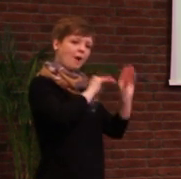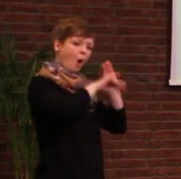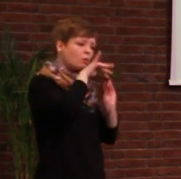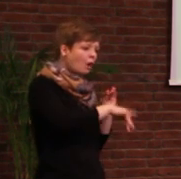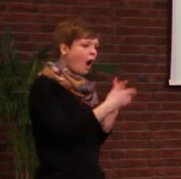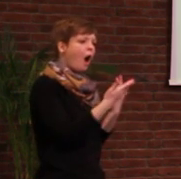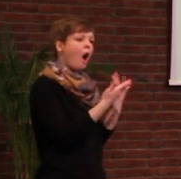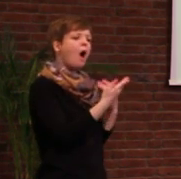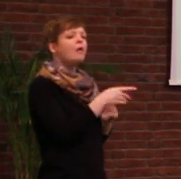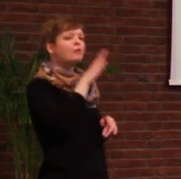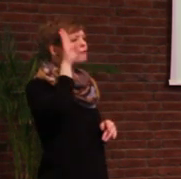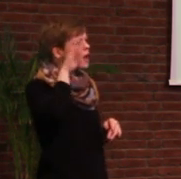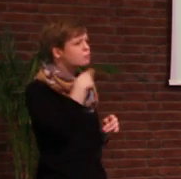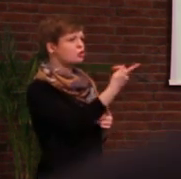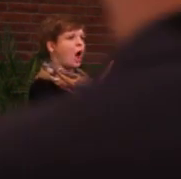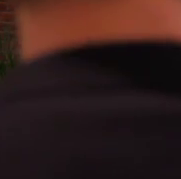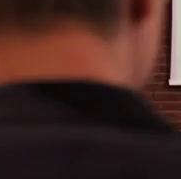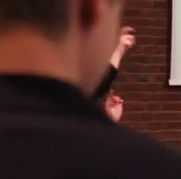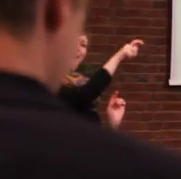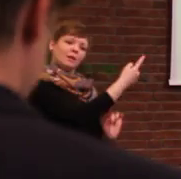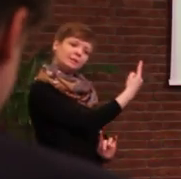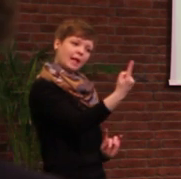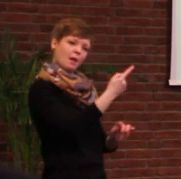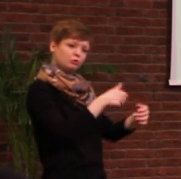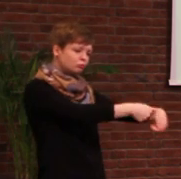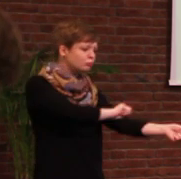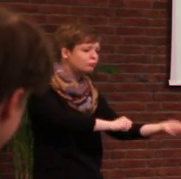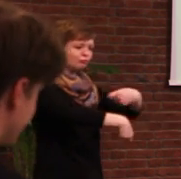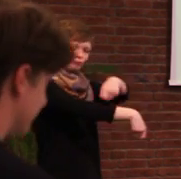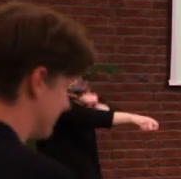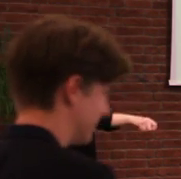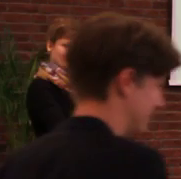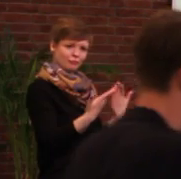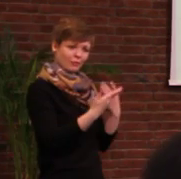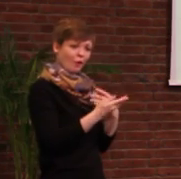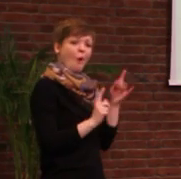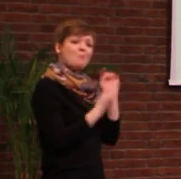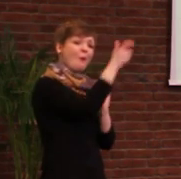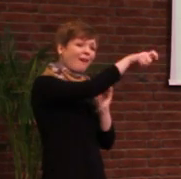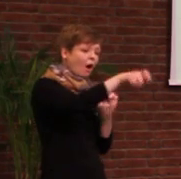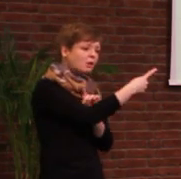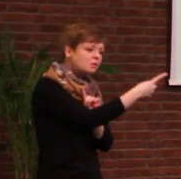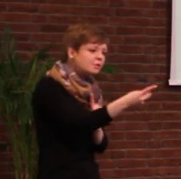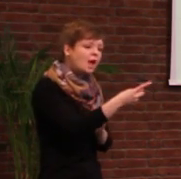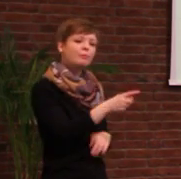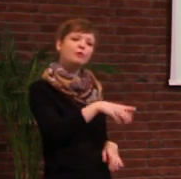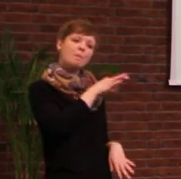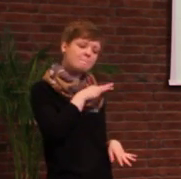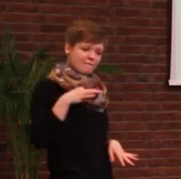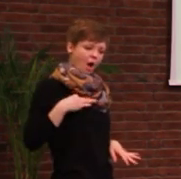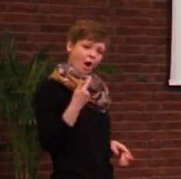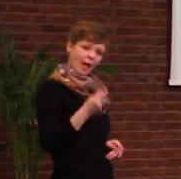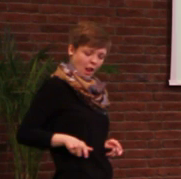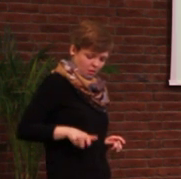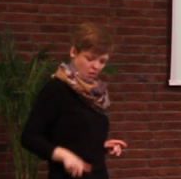wie es ist, wenn Bürger die Netze selbst in die Hand nehmen. Und es sind Bürgerinnen und Bürger, die dann selbst bereit sind, ihr privates Geld anzulegen,